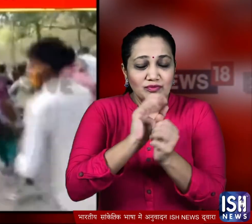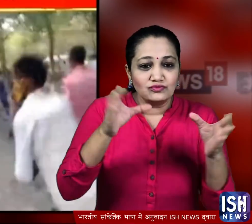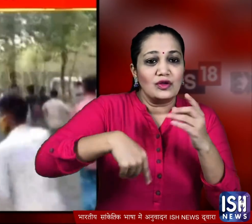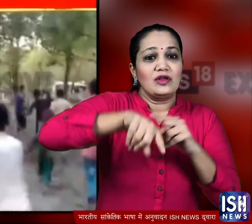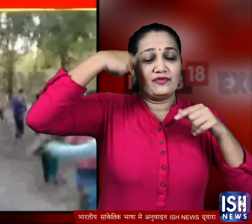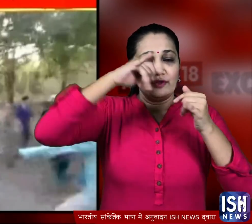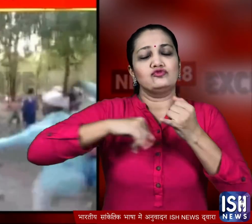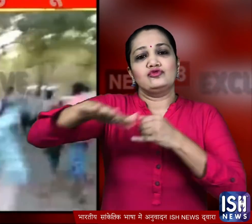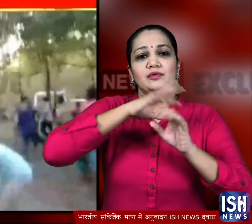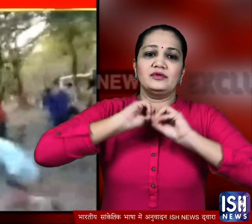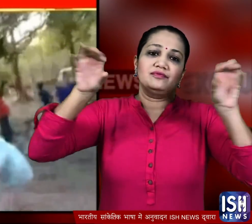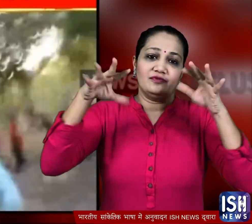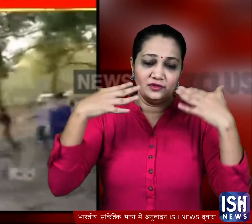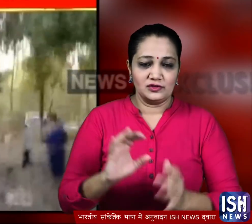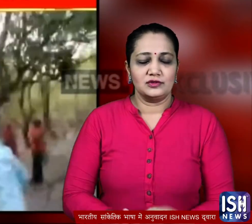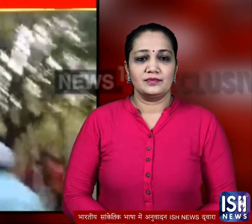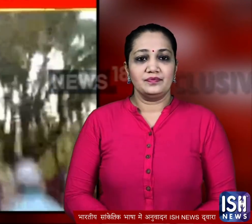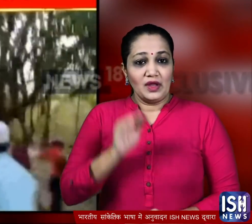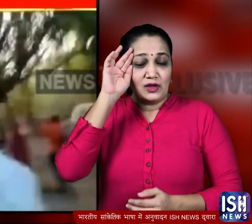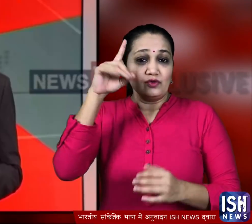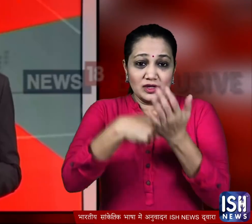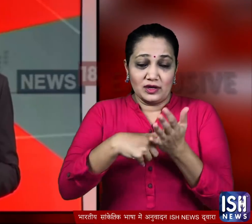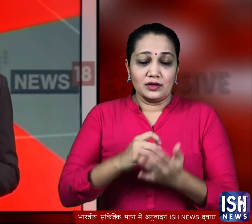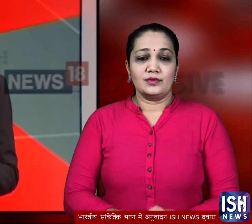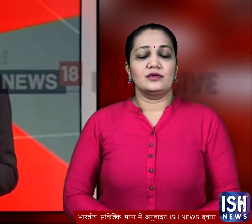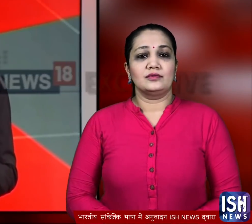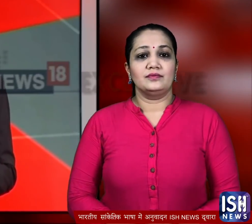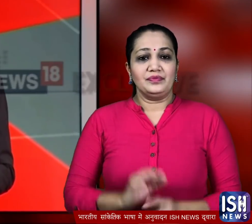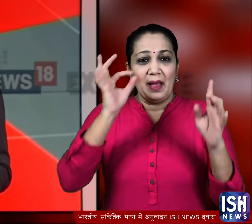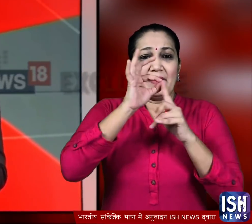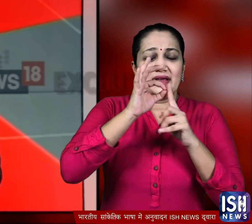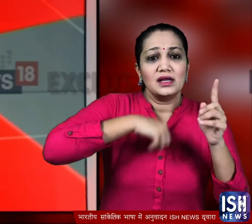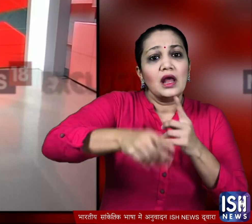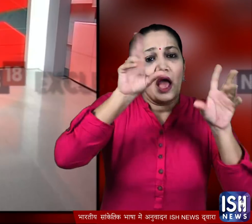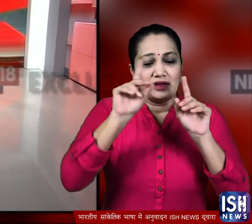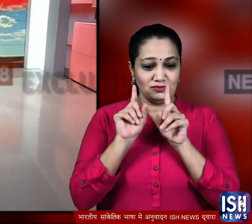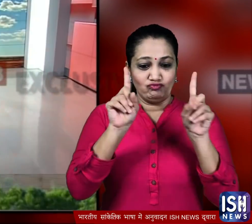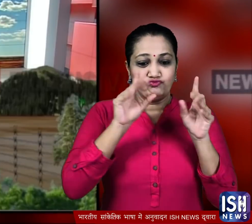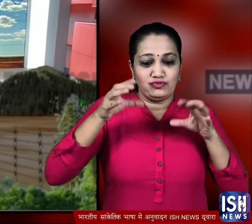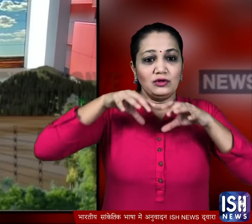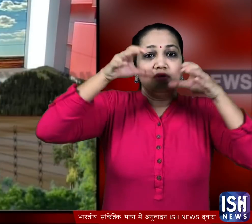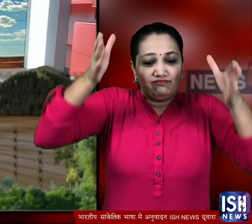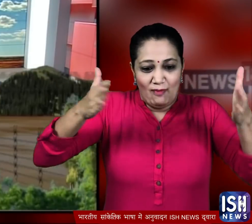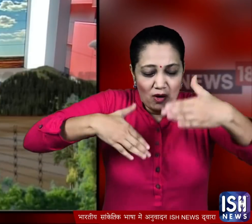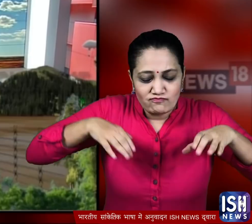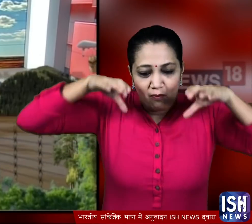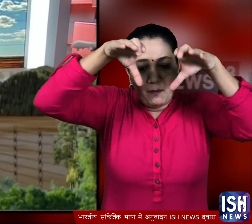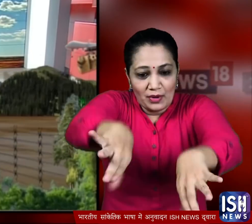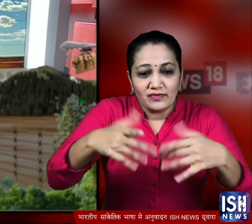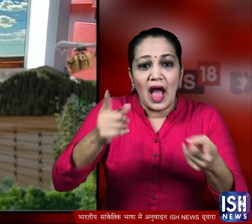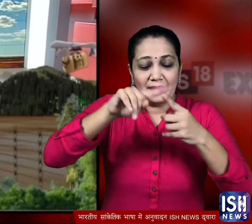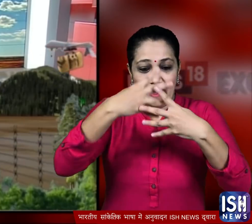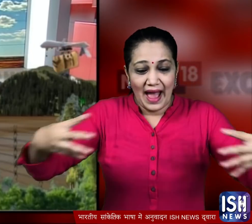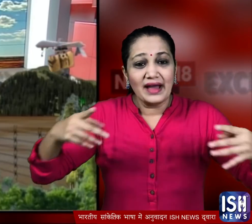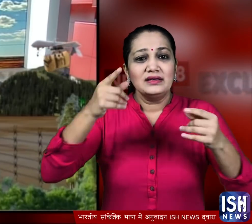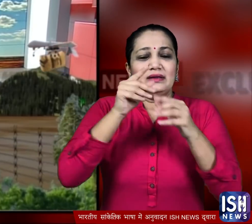में पुलिस टीम पर हमले का ये वीडियो सोशल मीडिया पर वायरल हो गया। न्यूज 18 के पवन शर्मा की रिपोर्ट है कि पाकिस्तान ने फिर ड्रोन के जरिए हथियार भेजे,